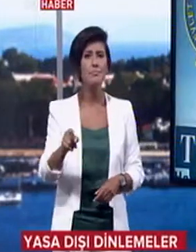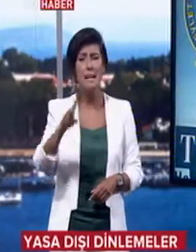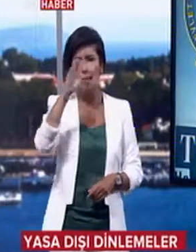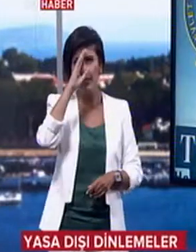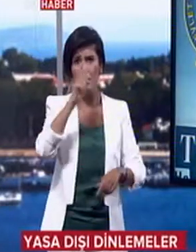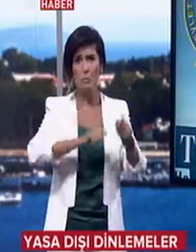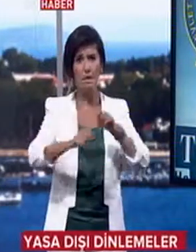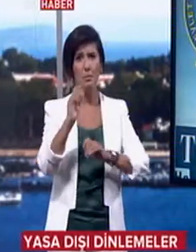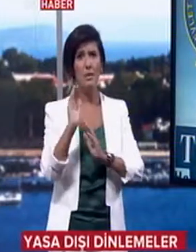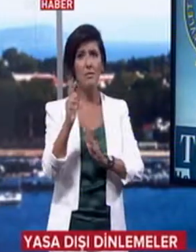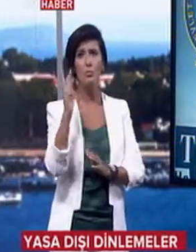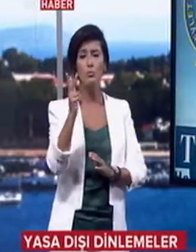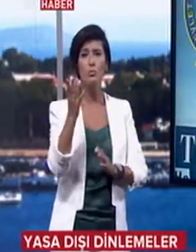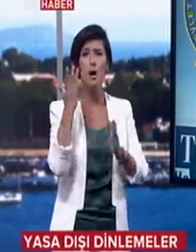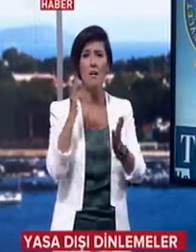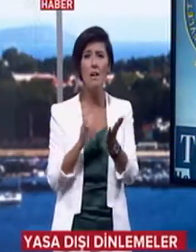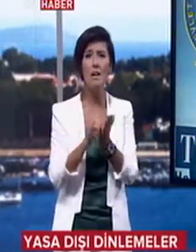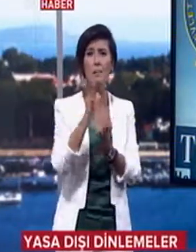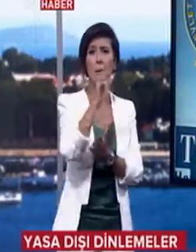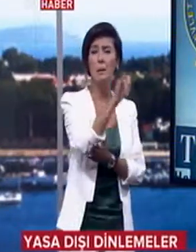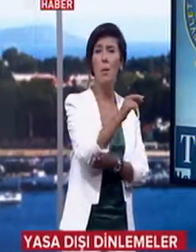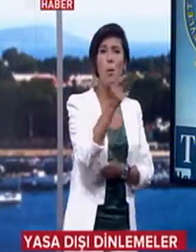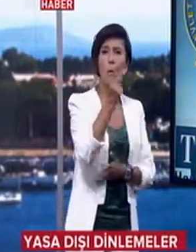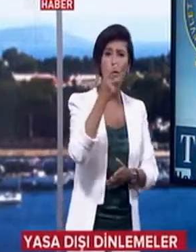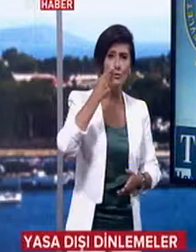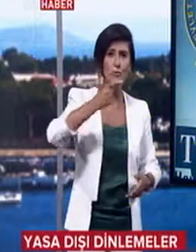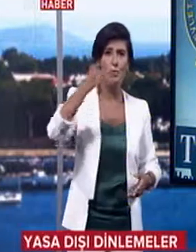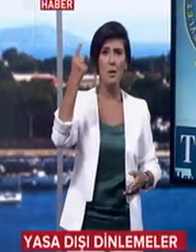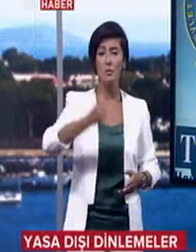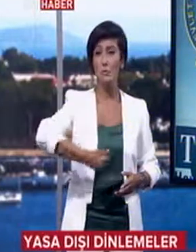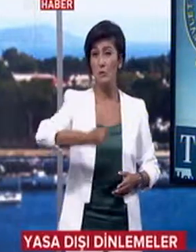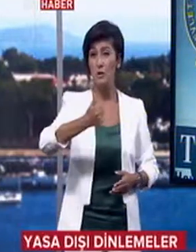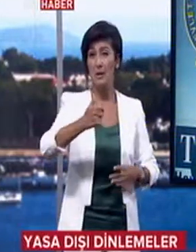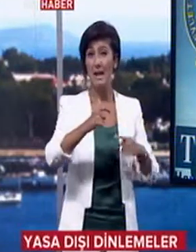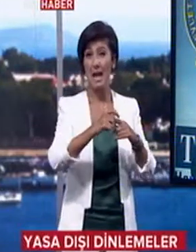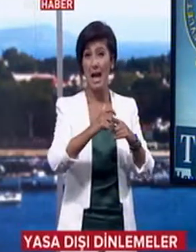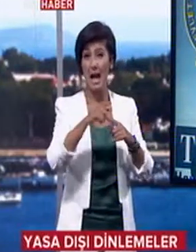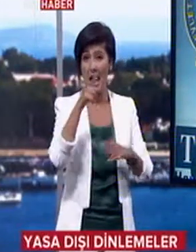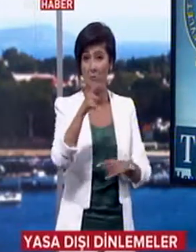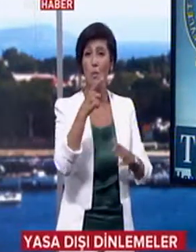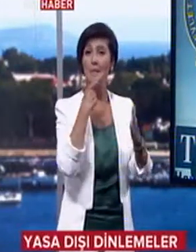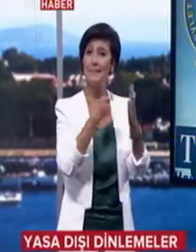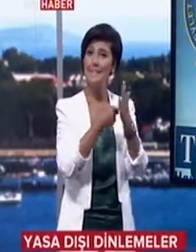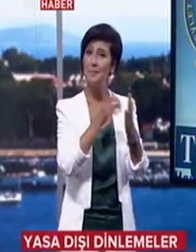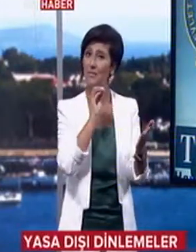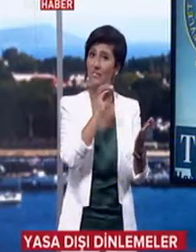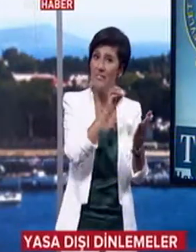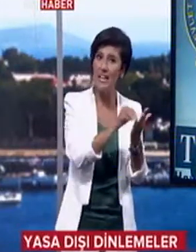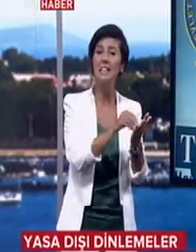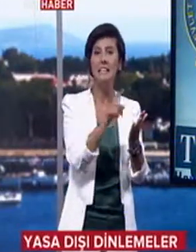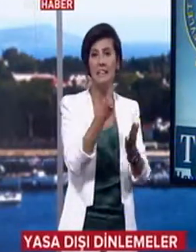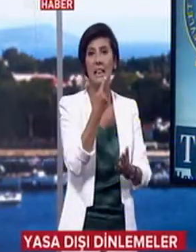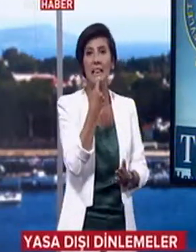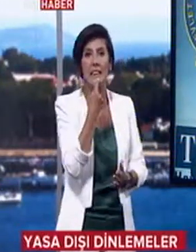Elvan, İstanbul'da yapımı devam eden 3. Havalimanı'na 12. Cumhurbaşkanı ve Başbakan Recep Tayyip Erdoğan'ın